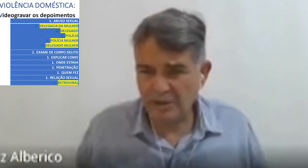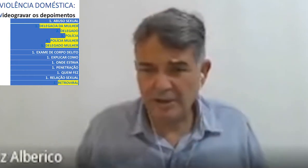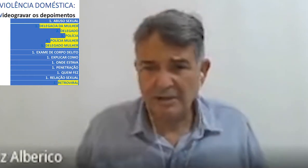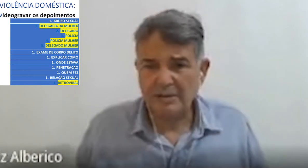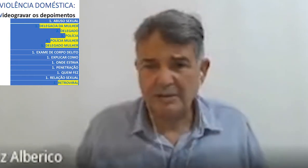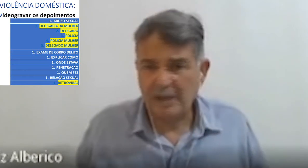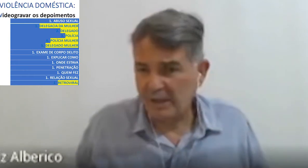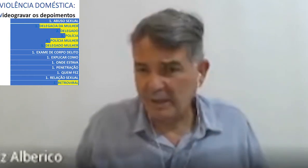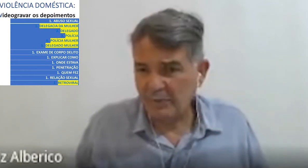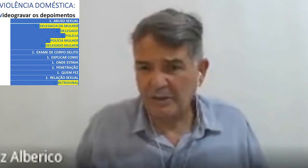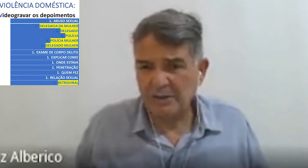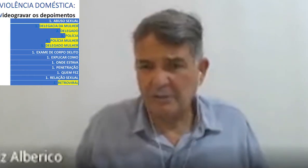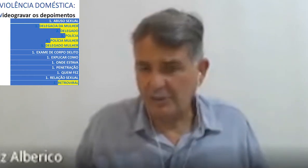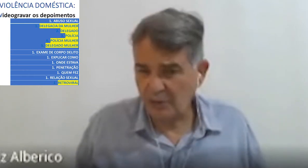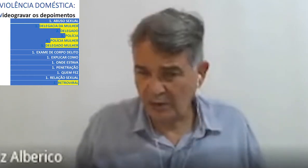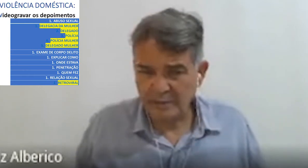pedagógica, acadêmica, profissional.